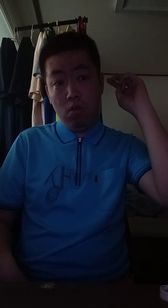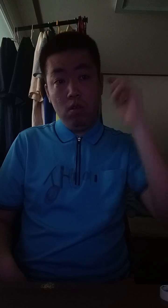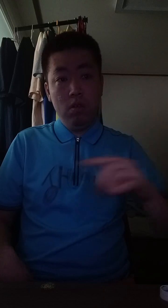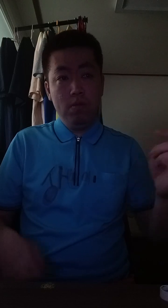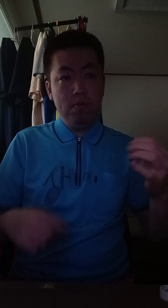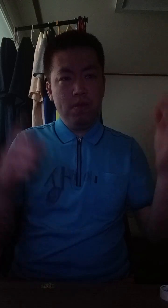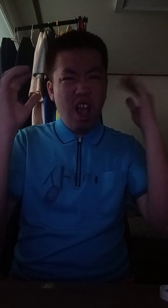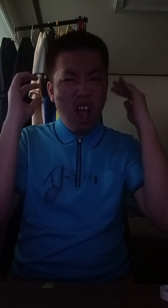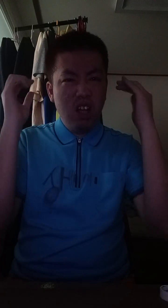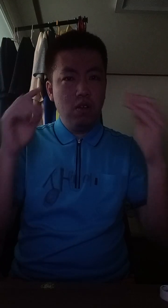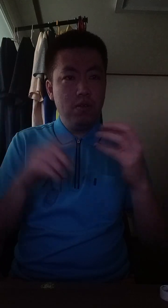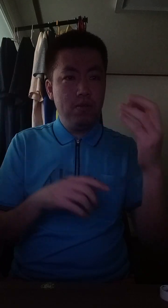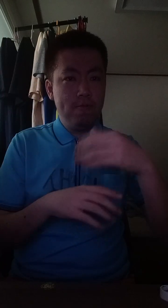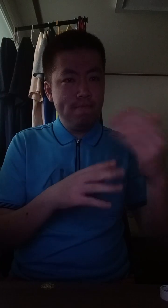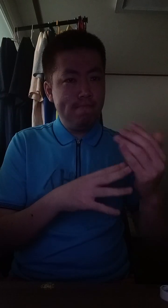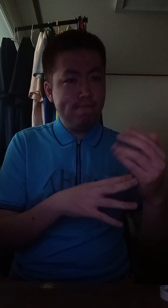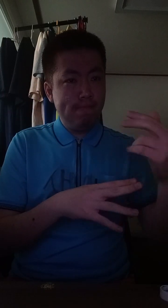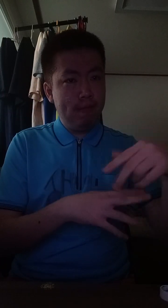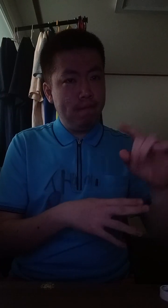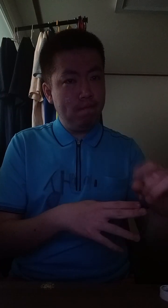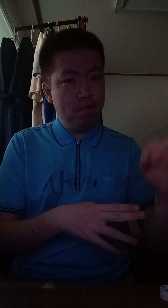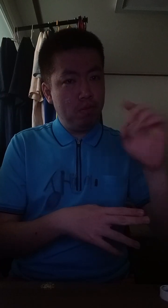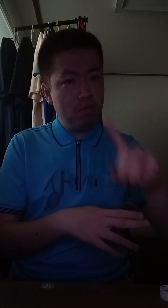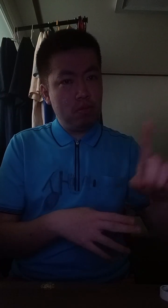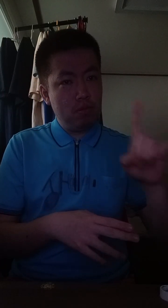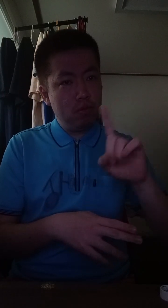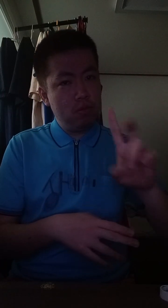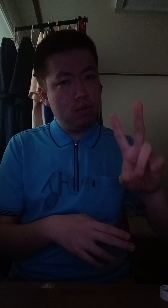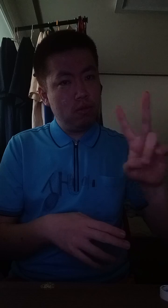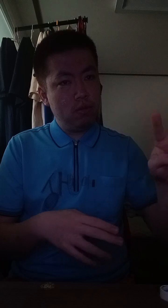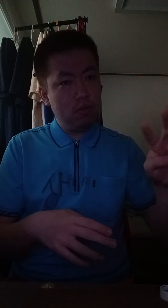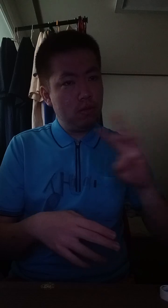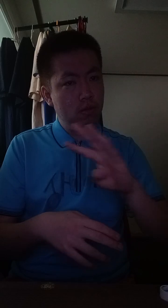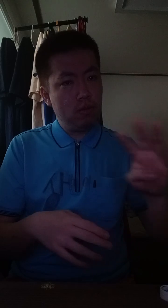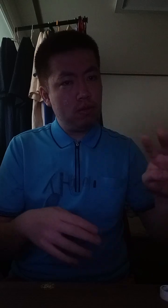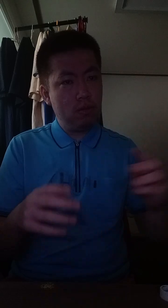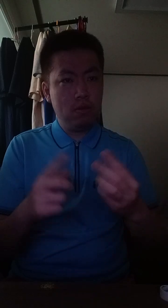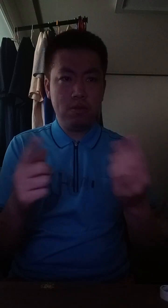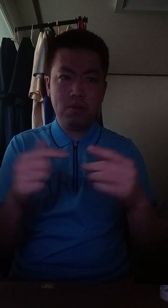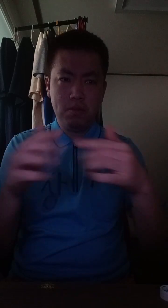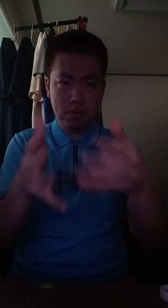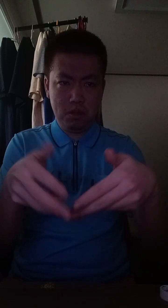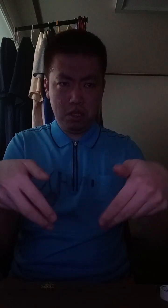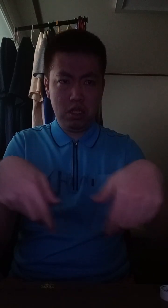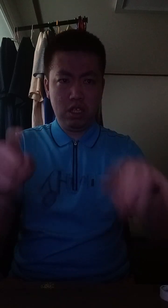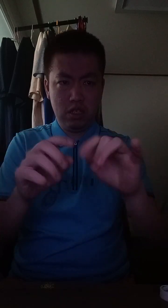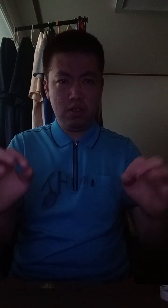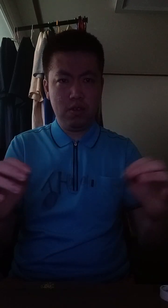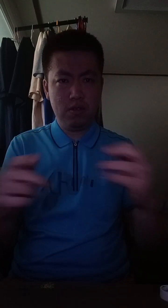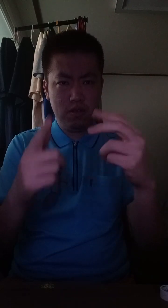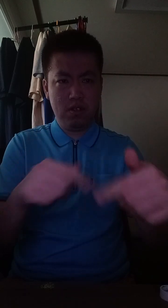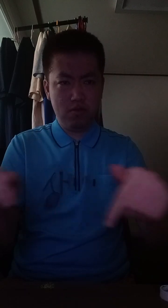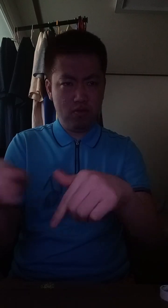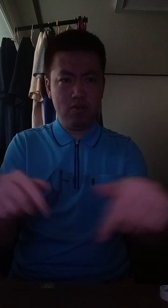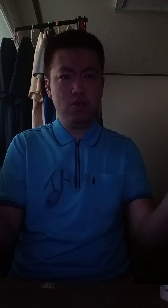싹 보니까 내가 마치 보는 그 순간에 애가 한 두 살인가 세 살 이제 여자아이인데 그래서 공을 쏙